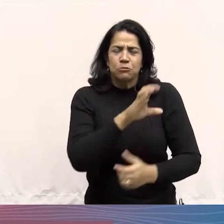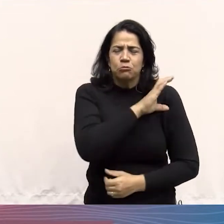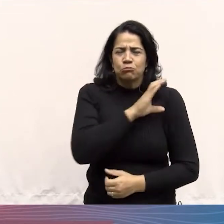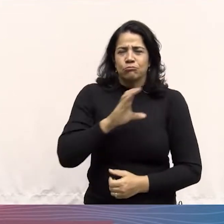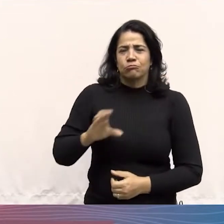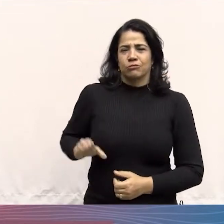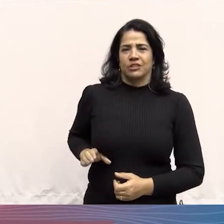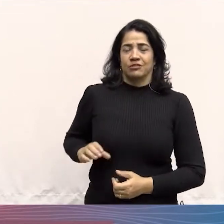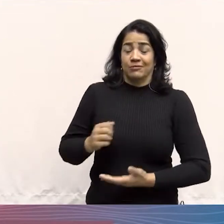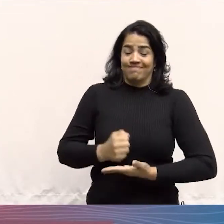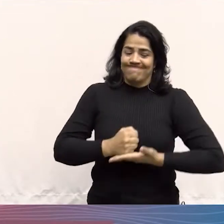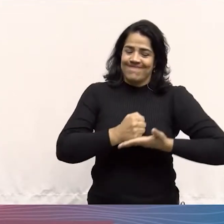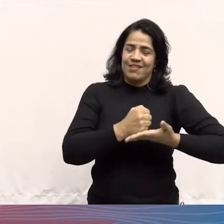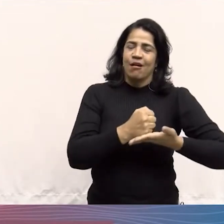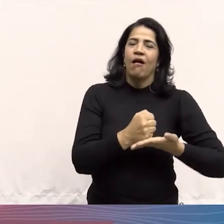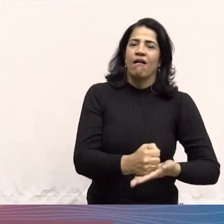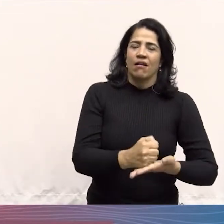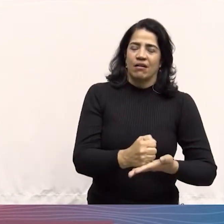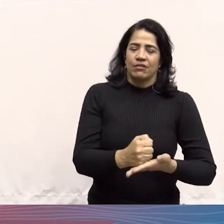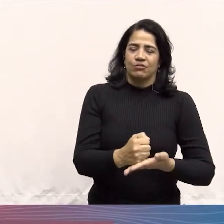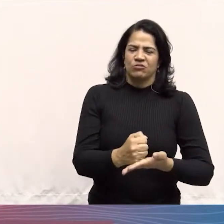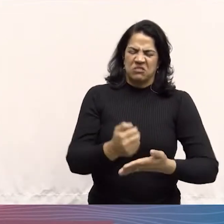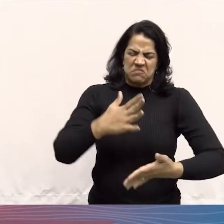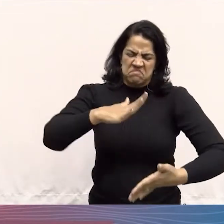derrotar exército de anticristo.